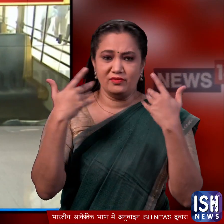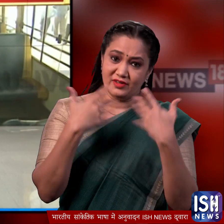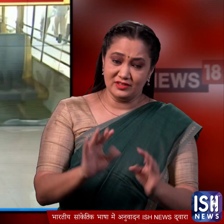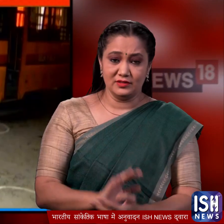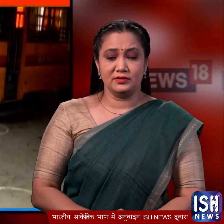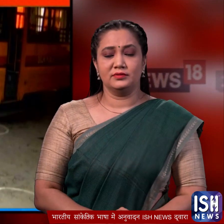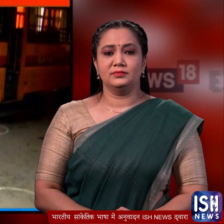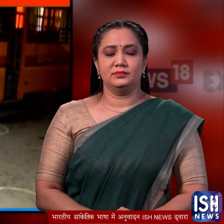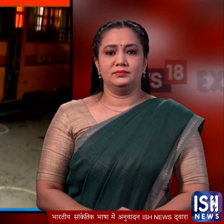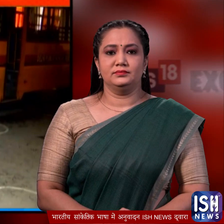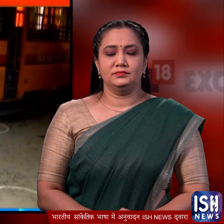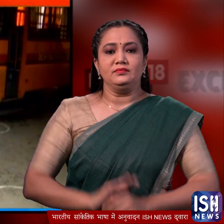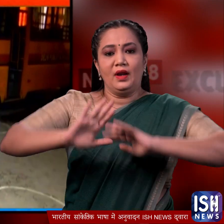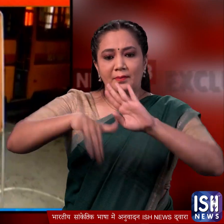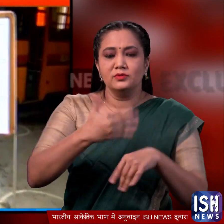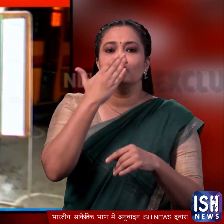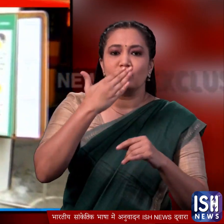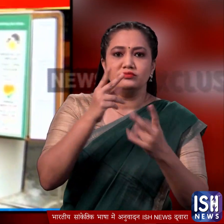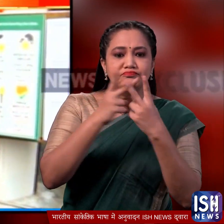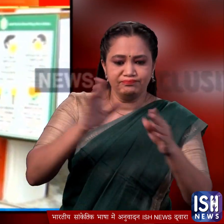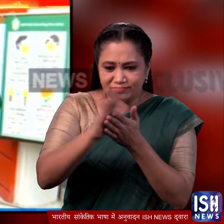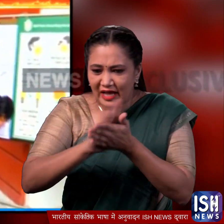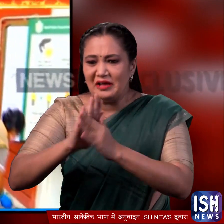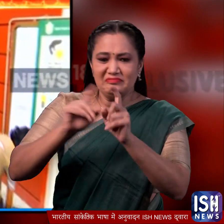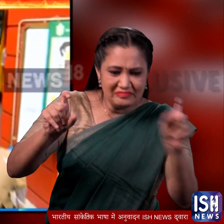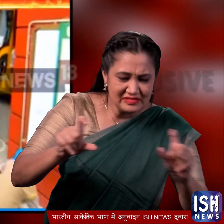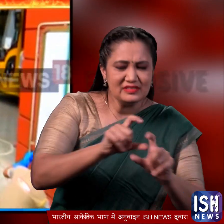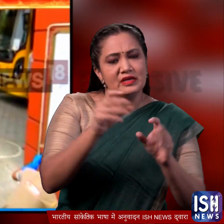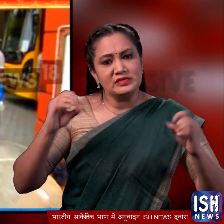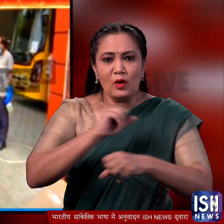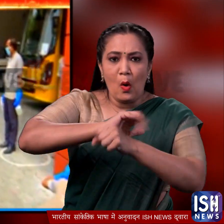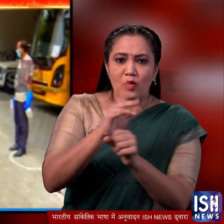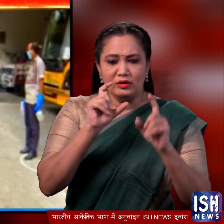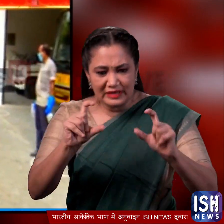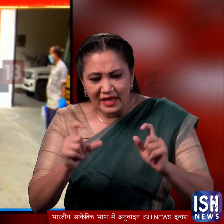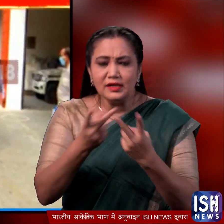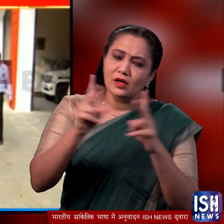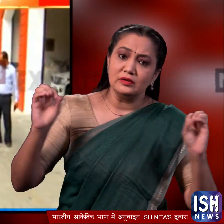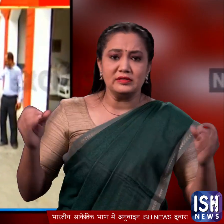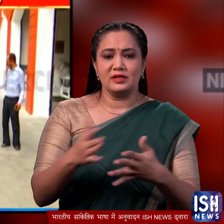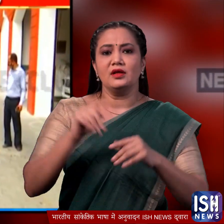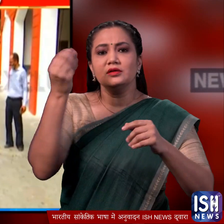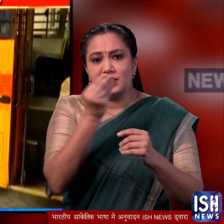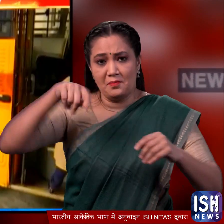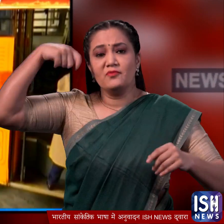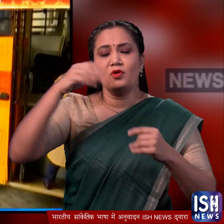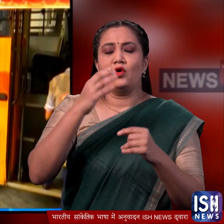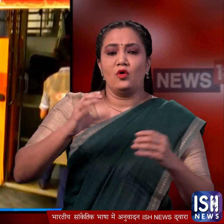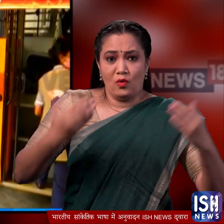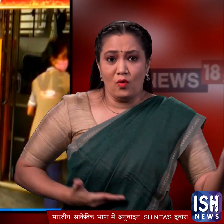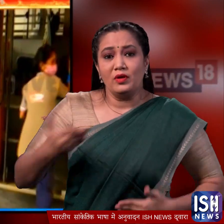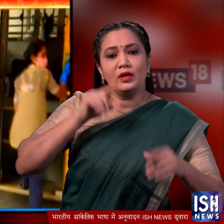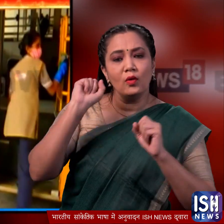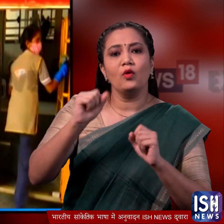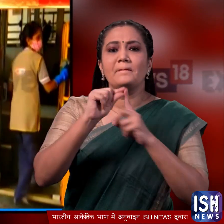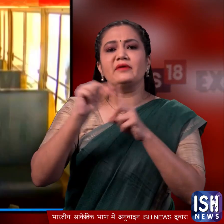थी, जिसके बाद स्कूलों में साफ सफाई और कोरोना से बचाव के लिए दूसरे इंतजाम किए जाने लगे, जिसकी कुछ तस्वीरें कोलकाता के एक